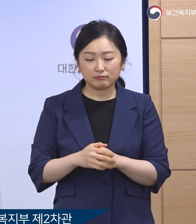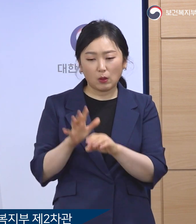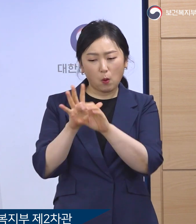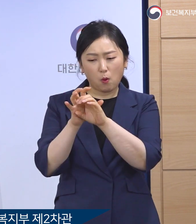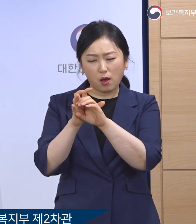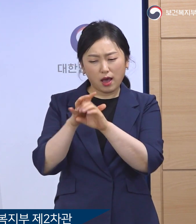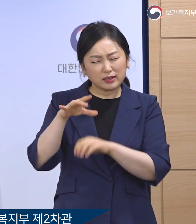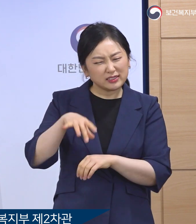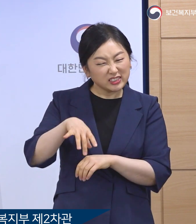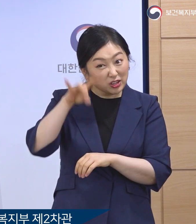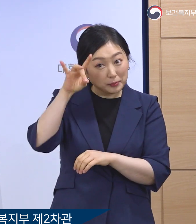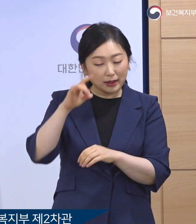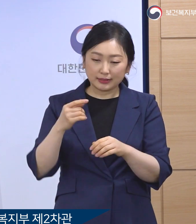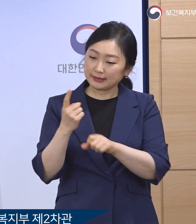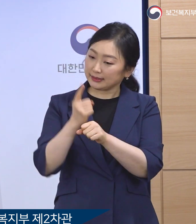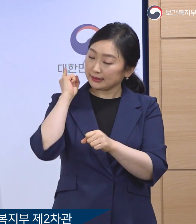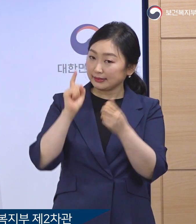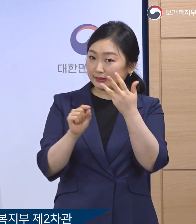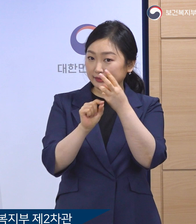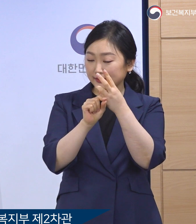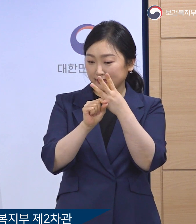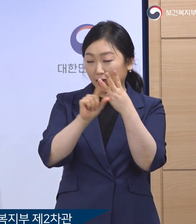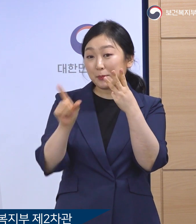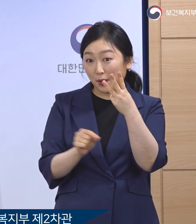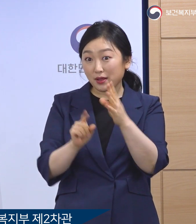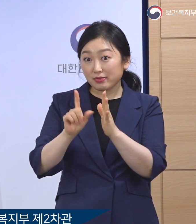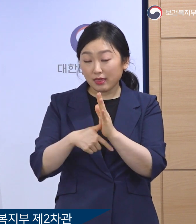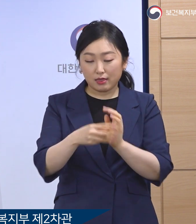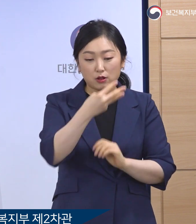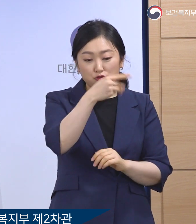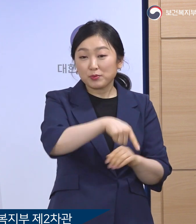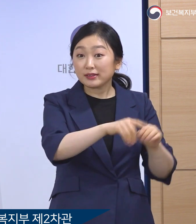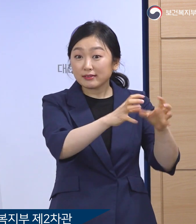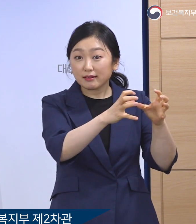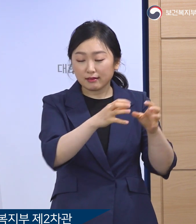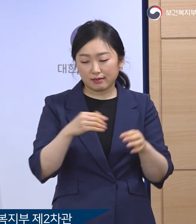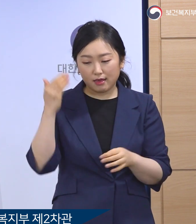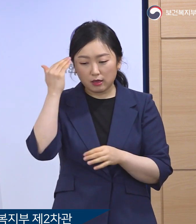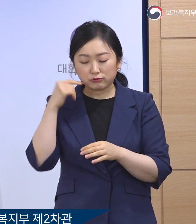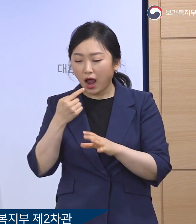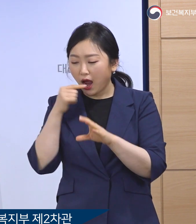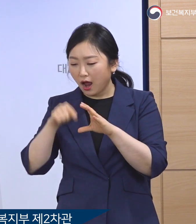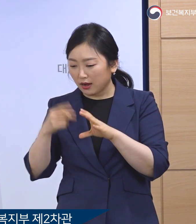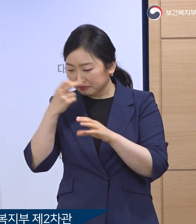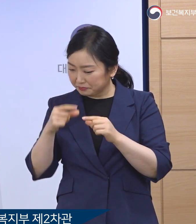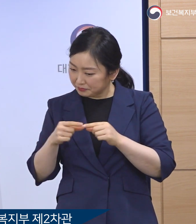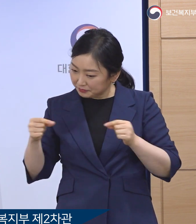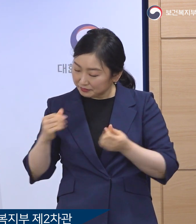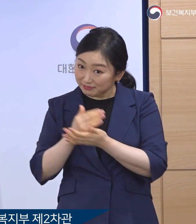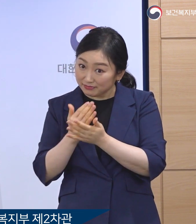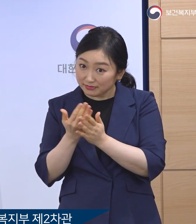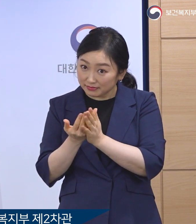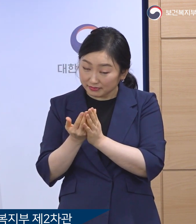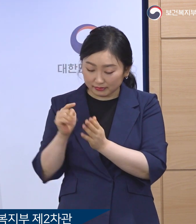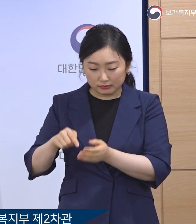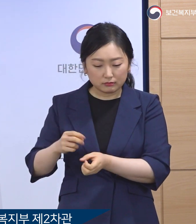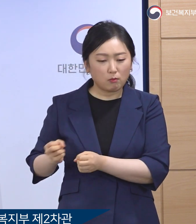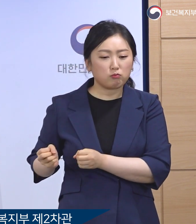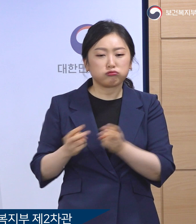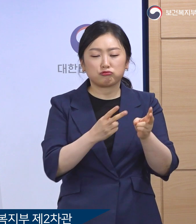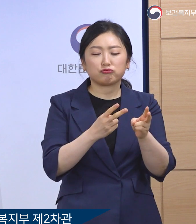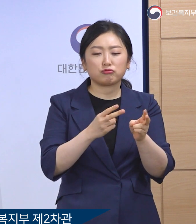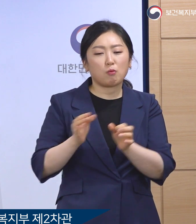초기인 작년 3월 우리나라가 루마니아에 진단 키트 등 방역 장비를 지원하면서 양국